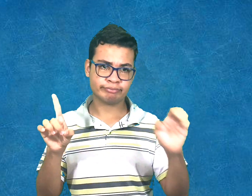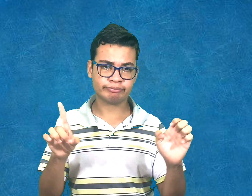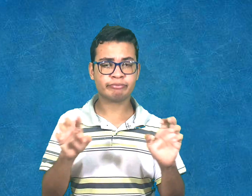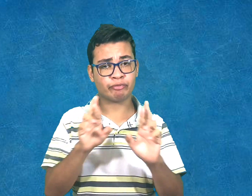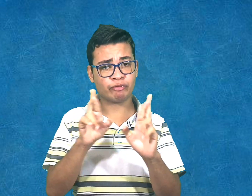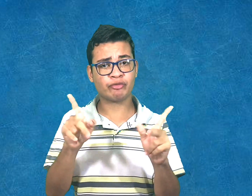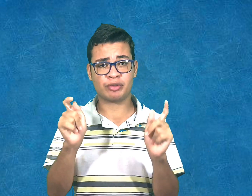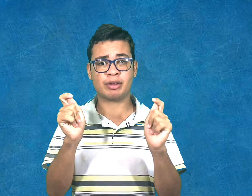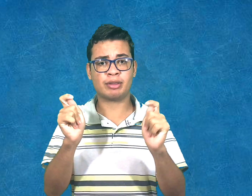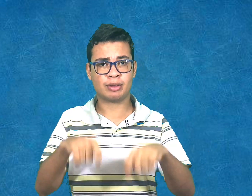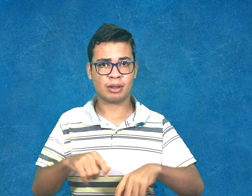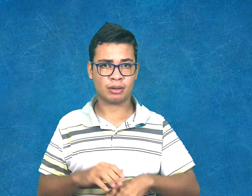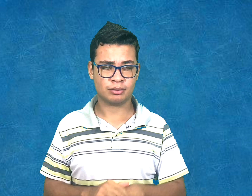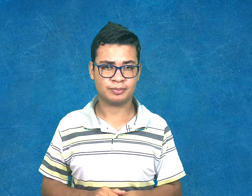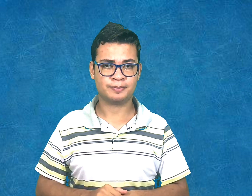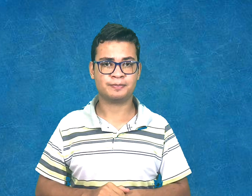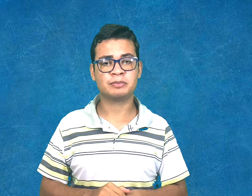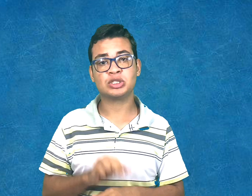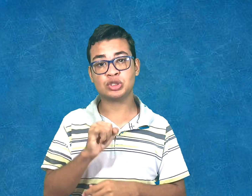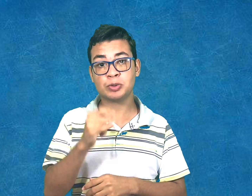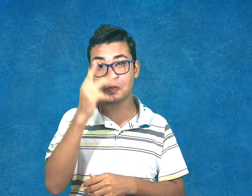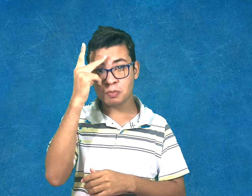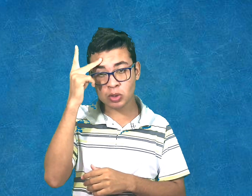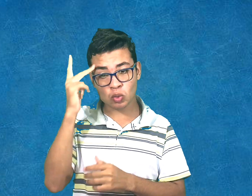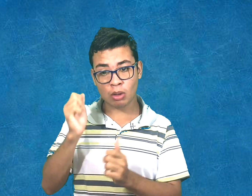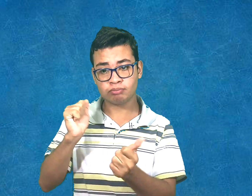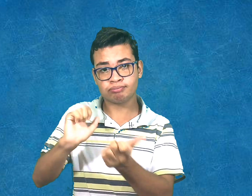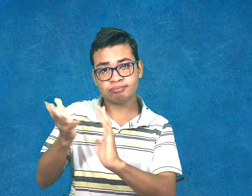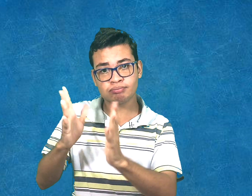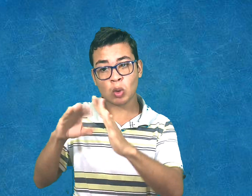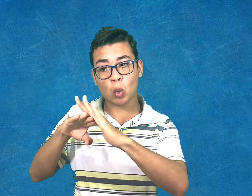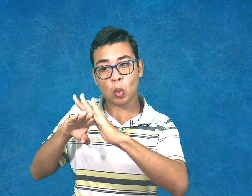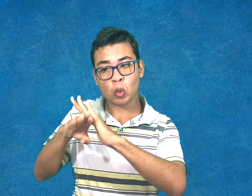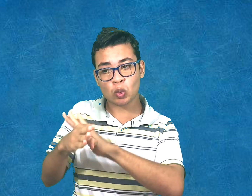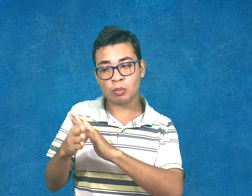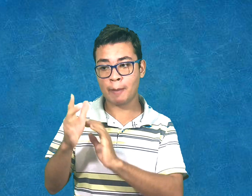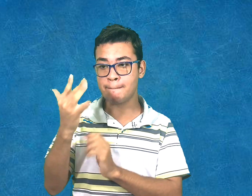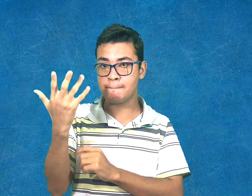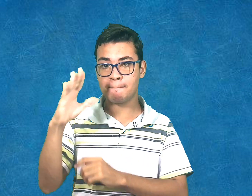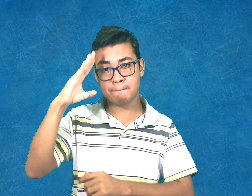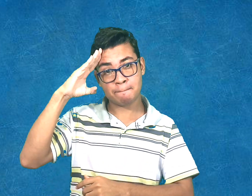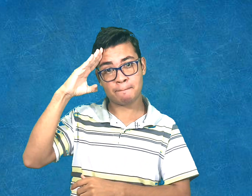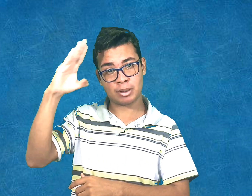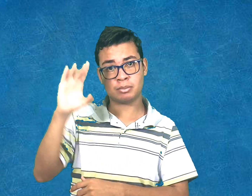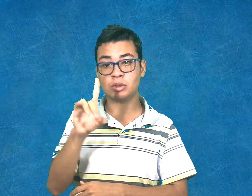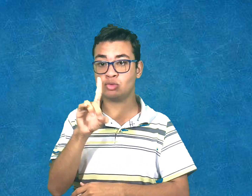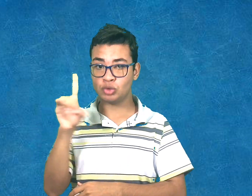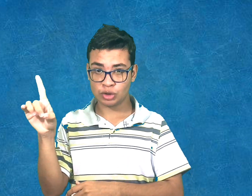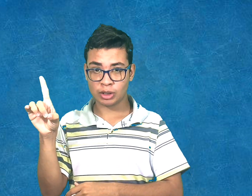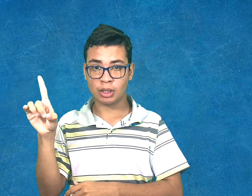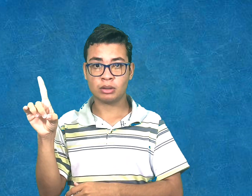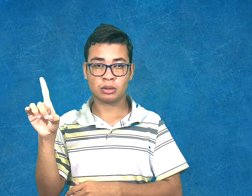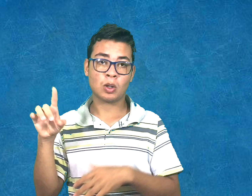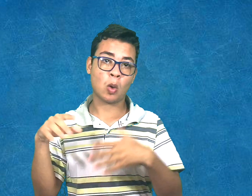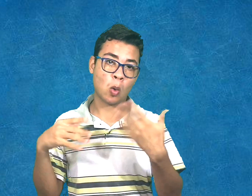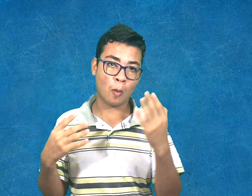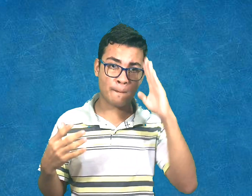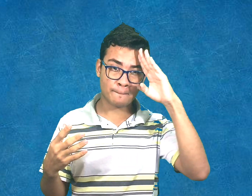escrita, você pode perceber quando alguém é destro ou canhoto. Então, porque em língua de